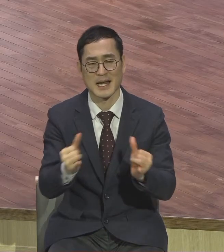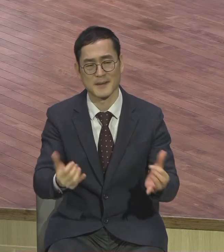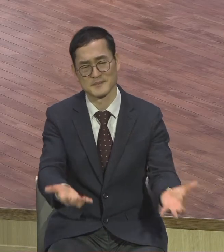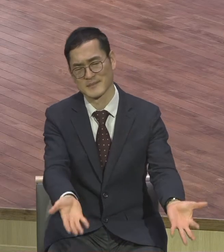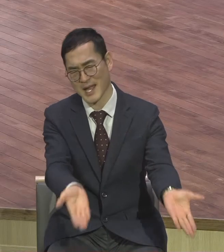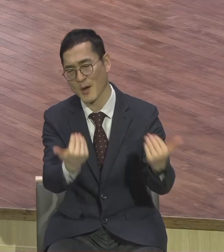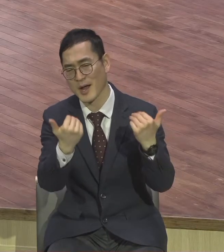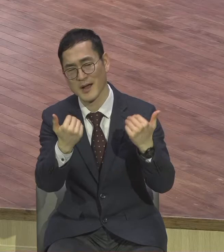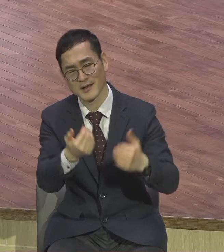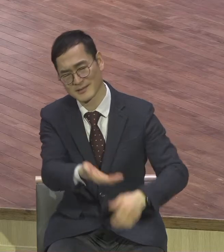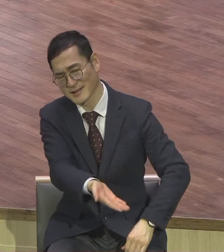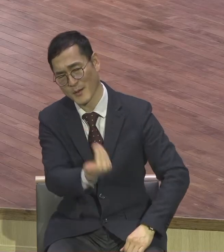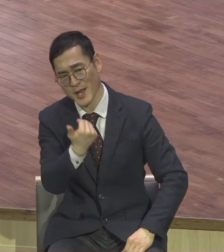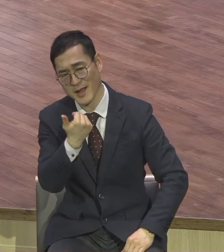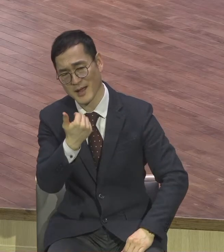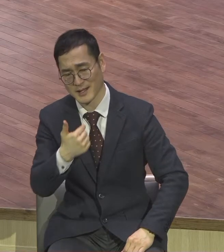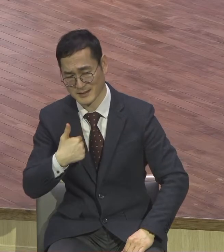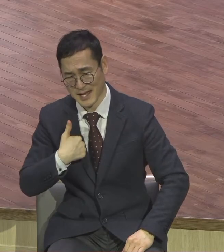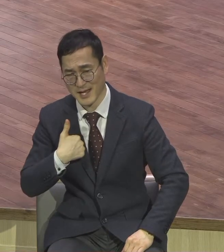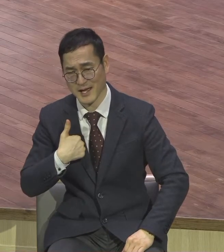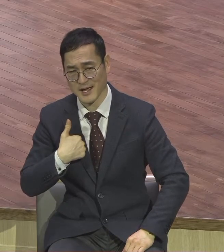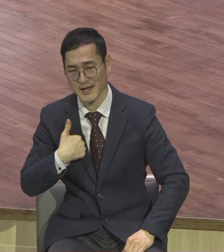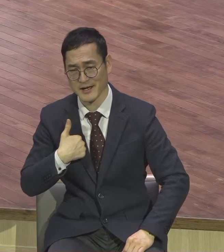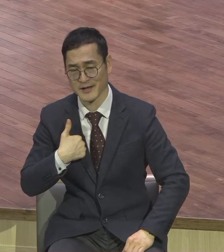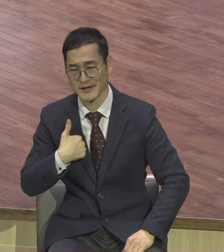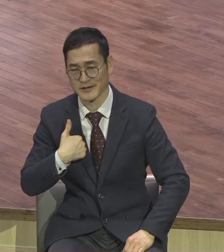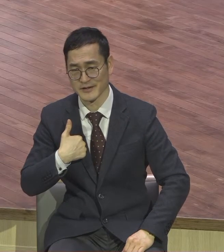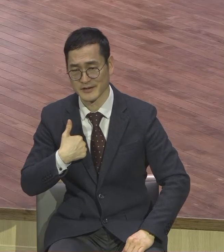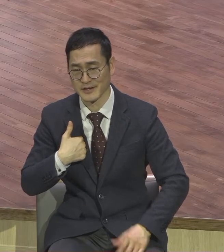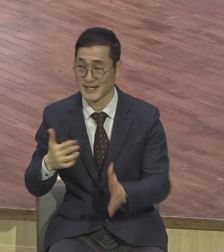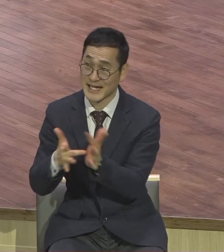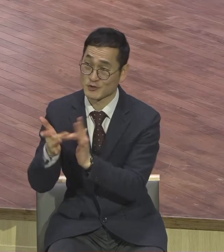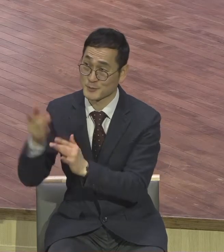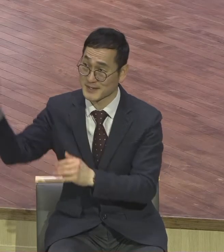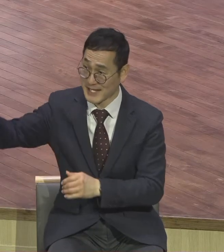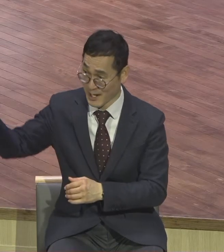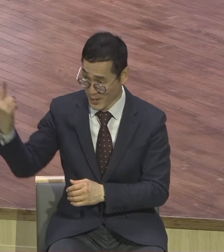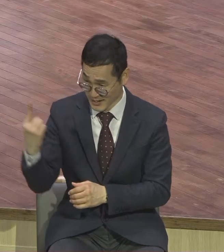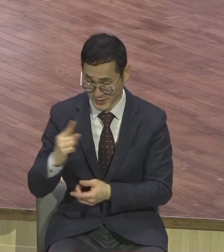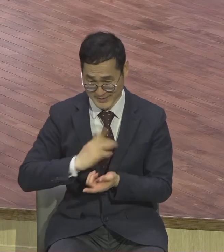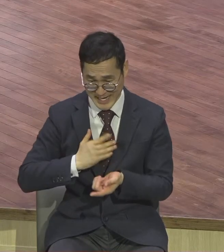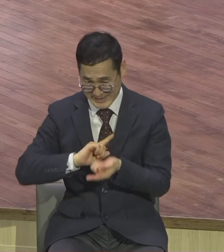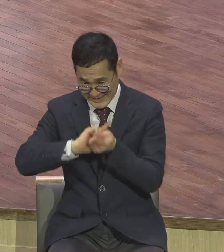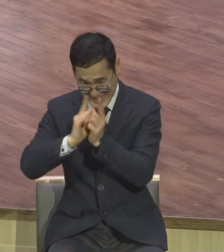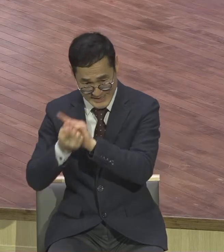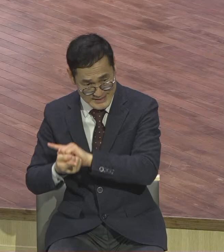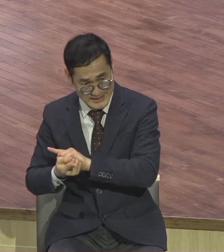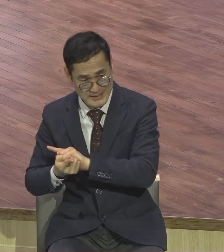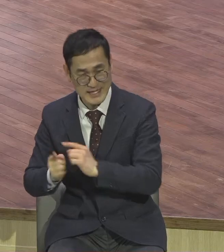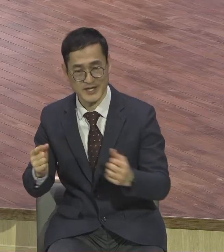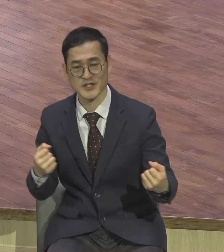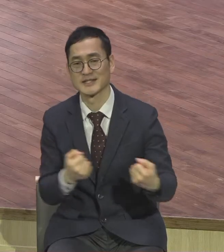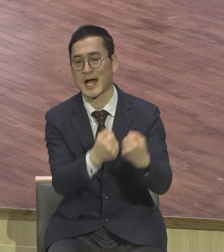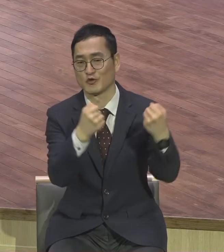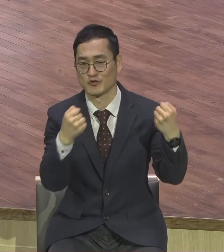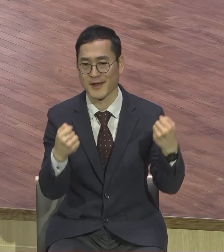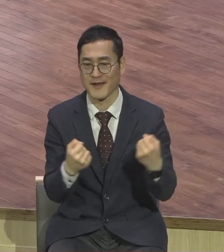장수 나와서 날 대신 하여 사우네 이 장수